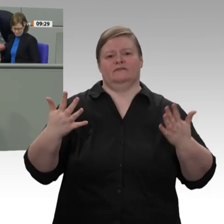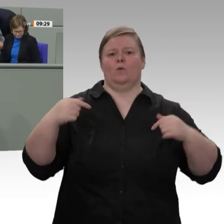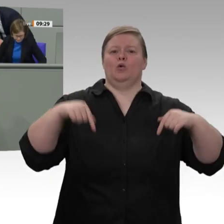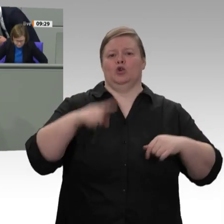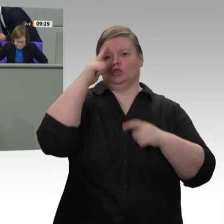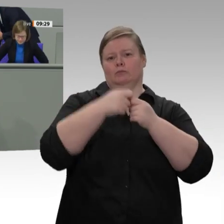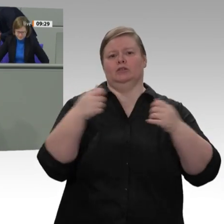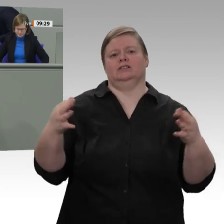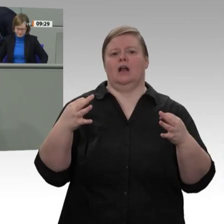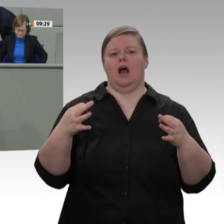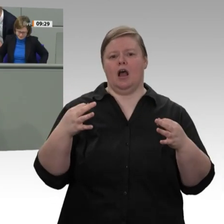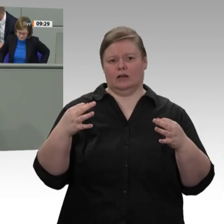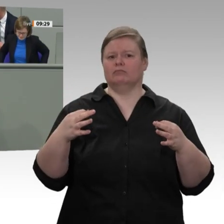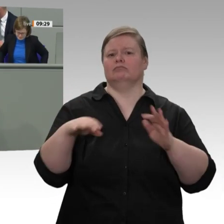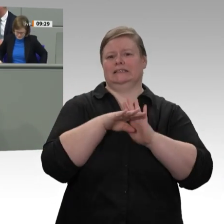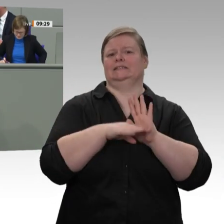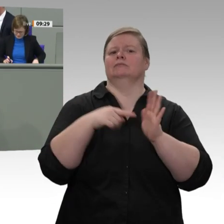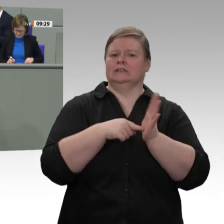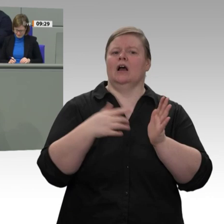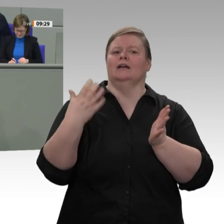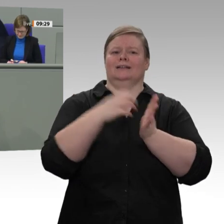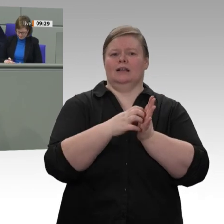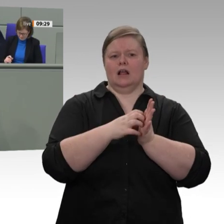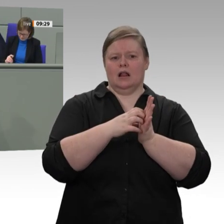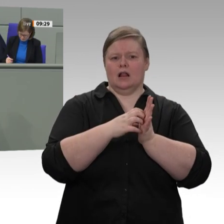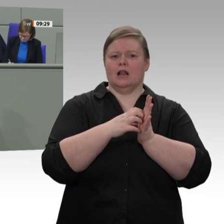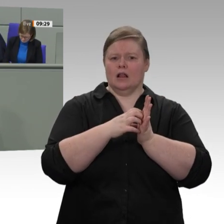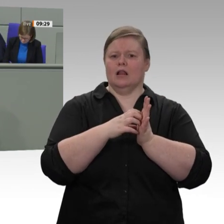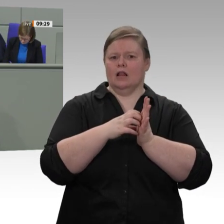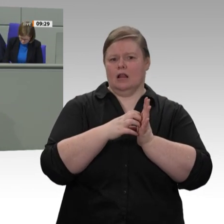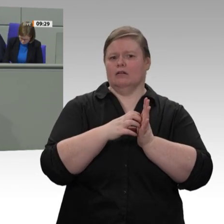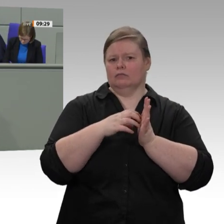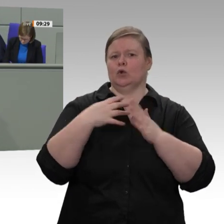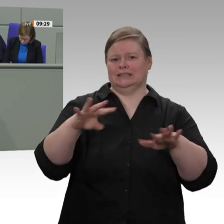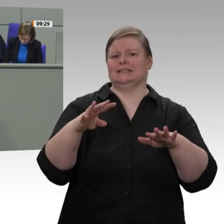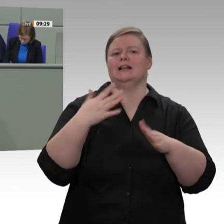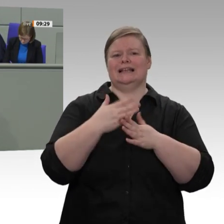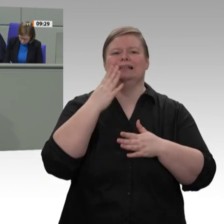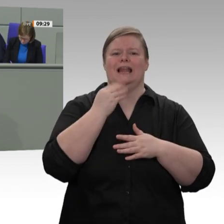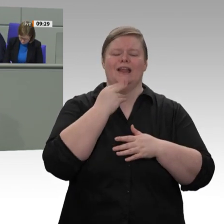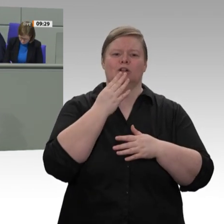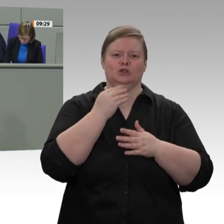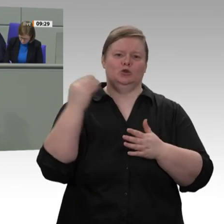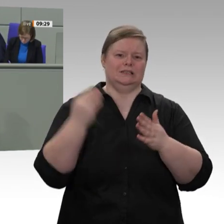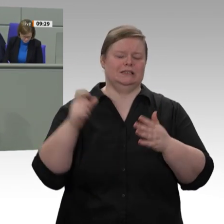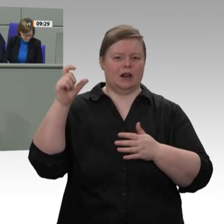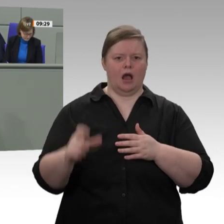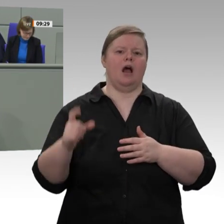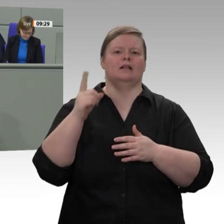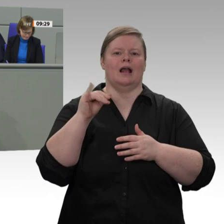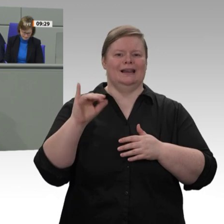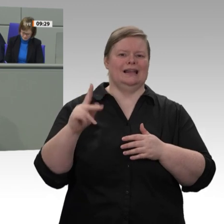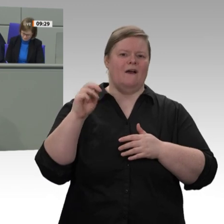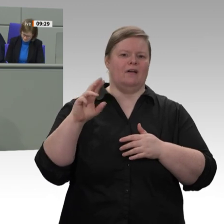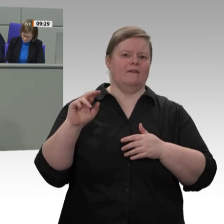Grundgesetz sich nicht nur orientieren wollen, sondern danach leben. Und wenn es sich an den Staat richtet, möchte ich auch einige Worte an